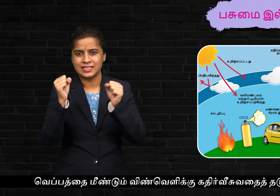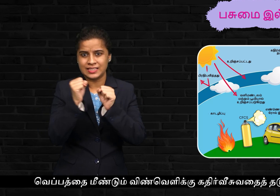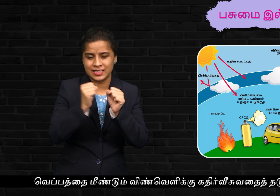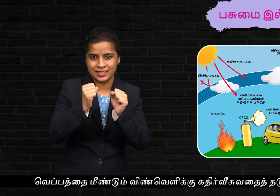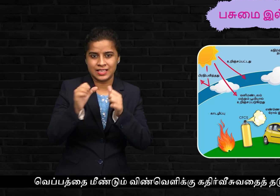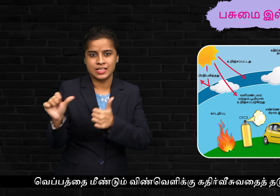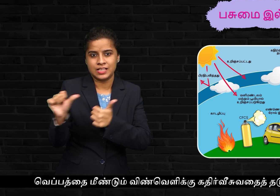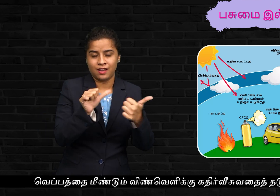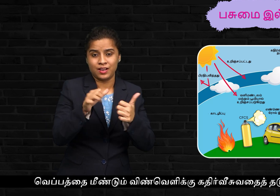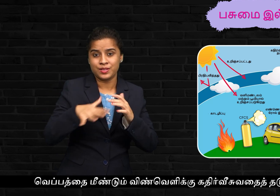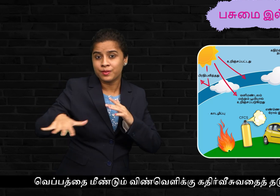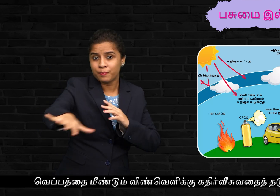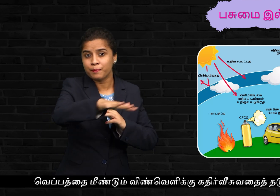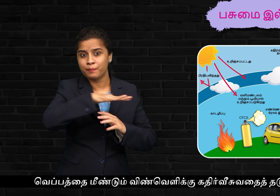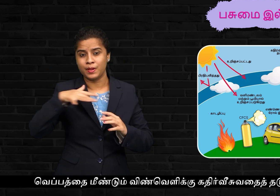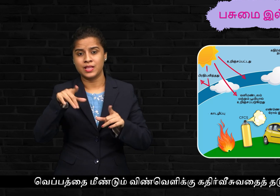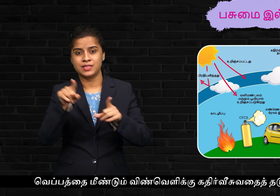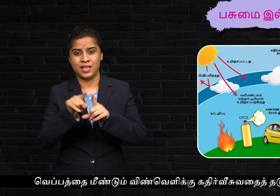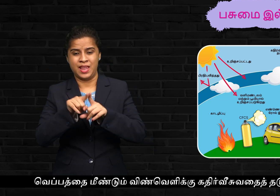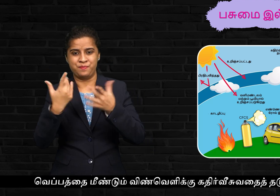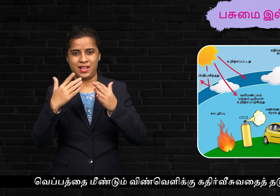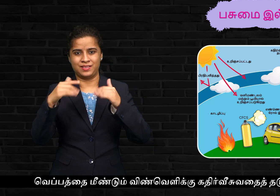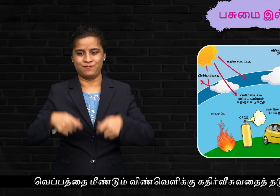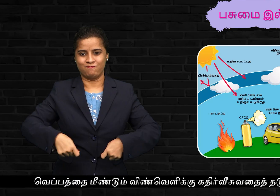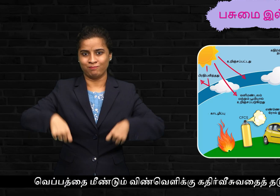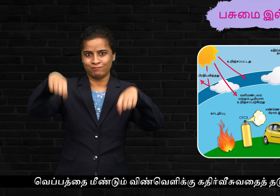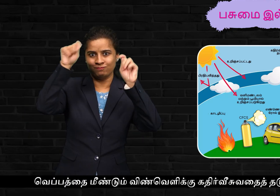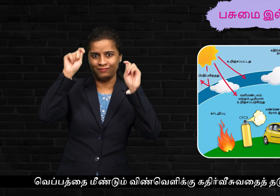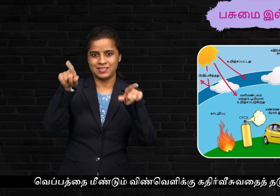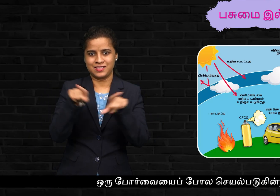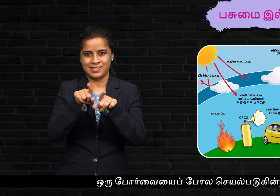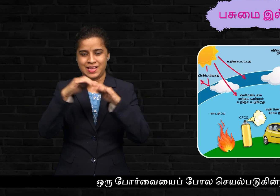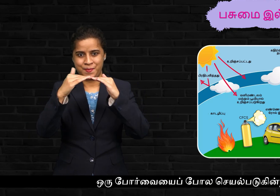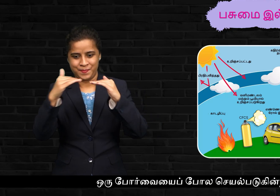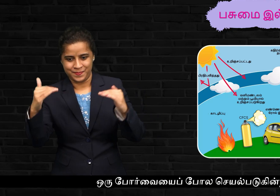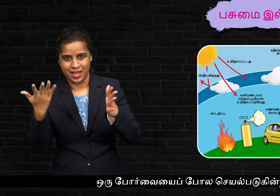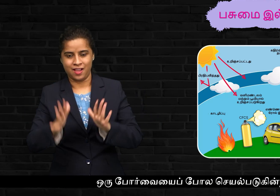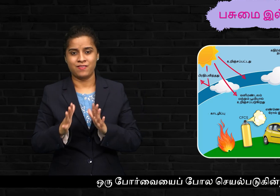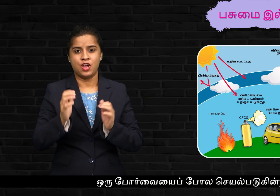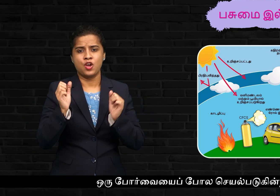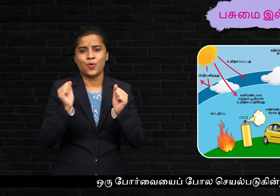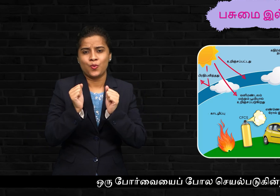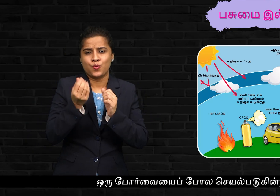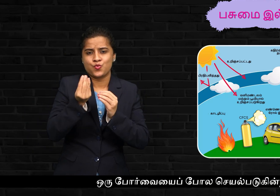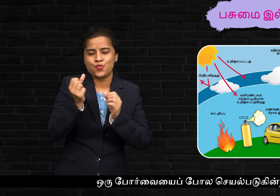வெப்பத்தை மீண்டும் விண்வெளிக்கு கதிர்வீசுவதை தடுக்கின்றன மற்றும் ஒரு போர்வையைப் போல செயல்படுகின்றன,